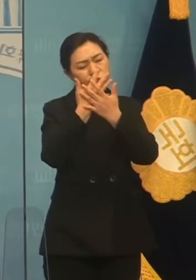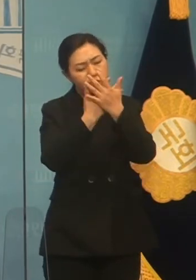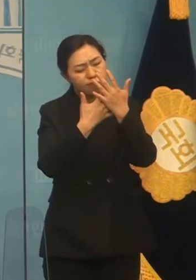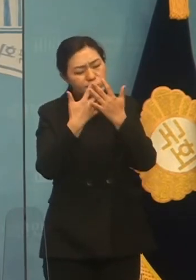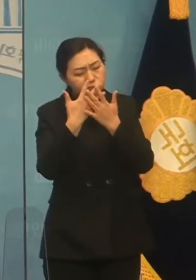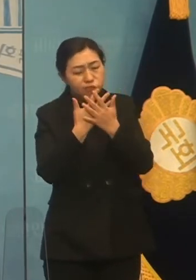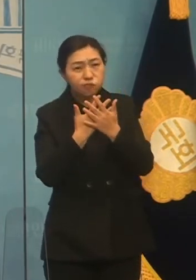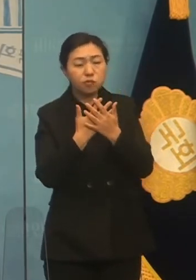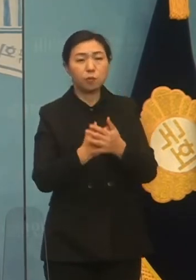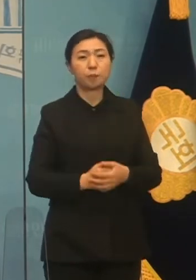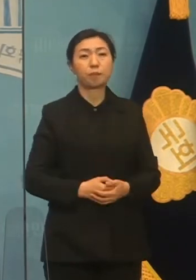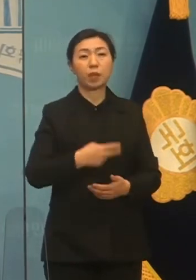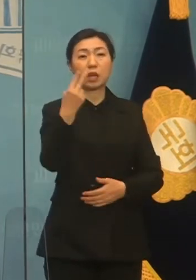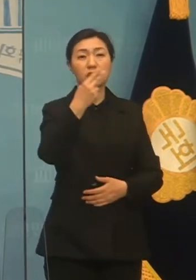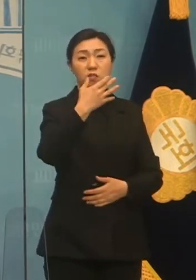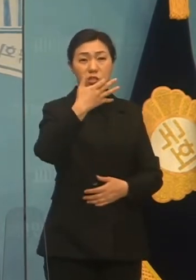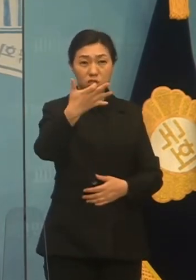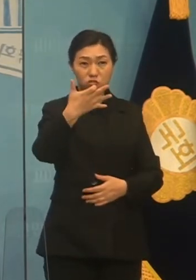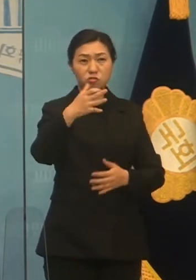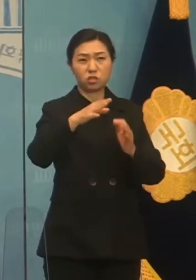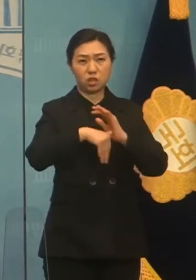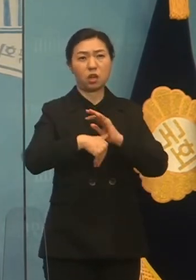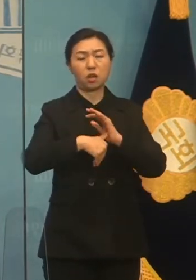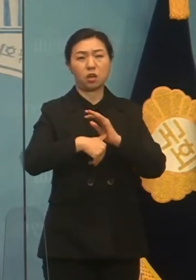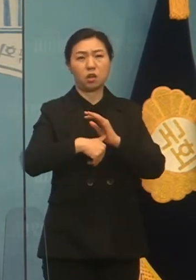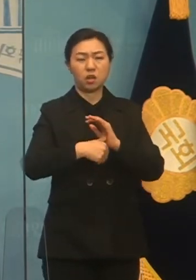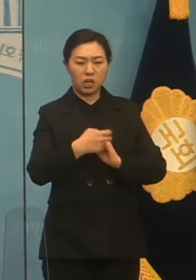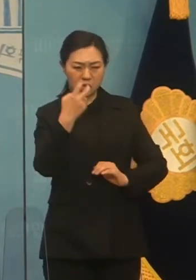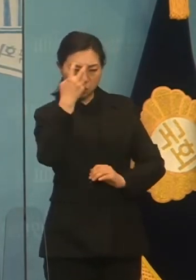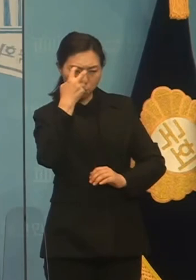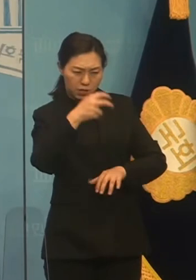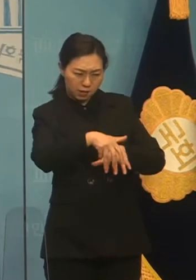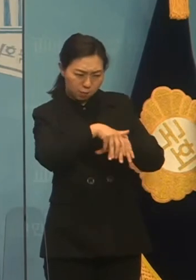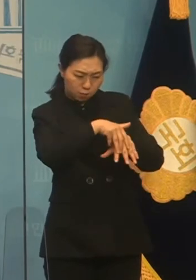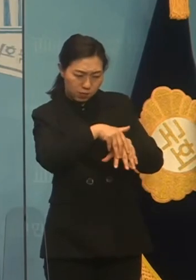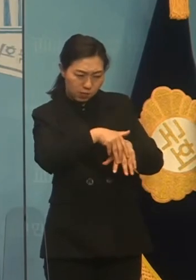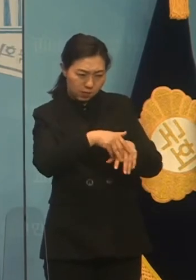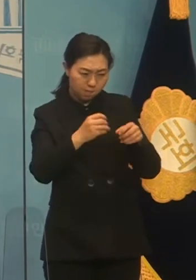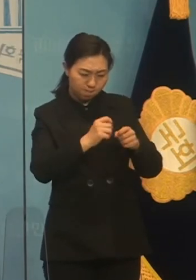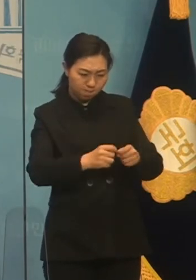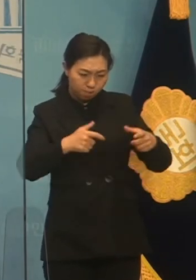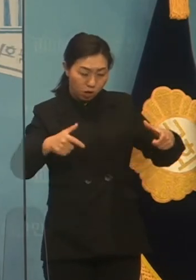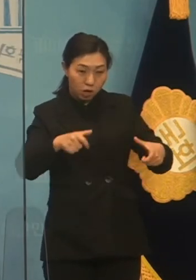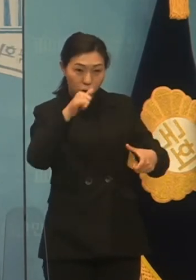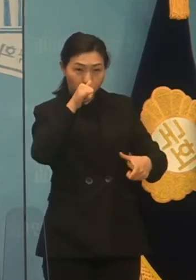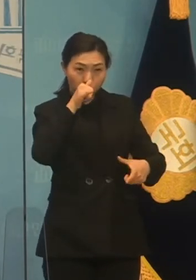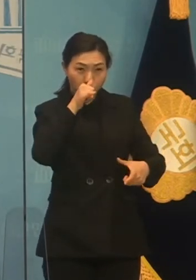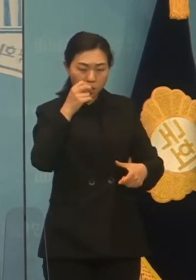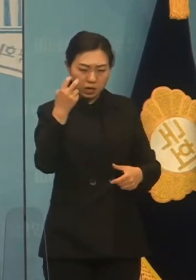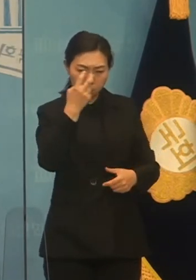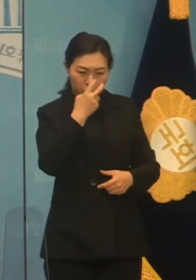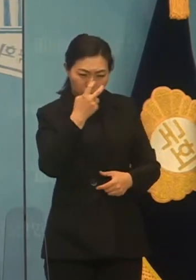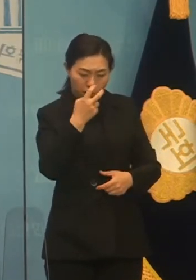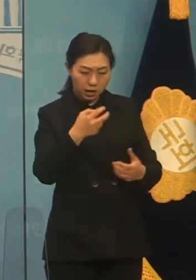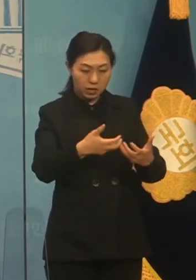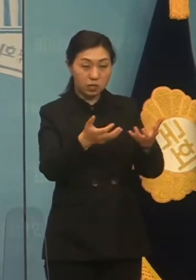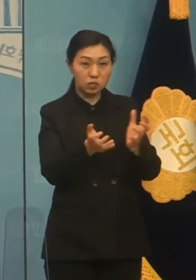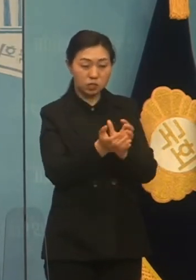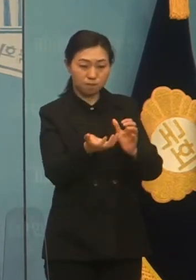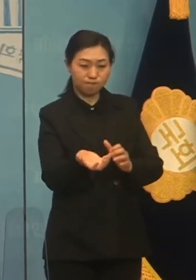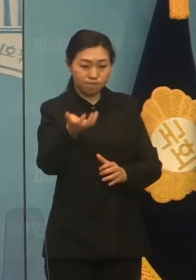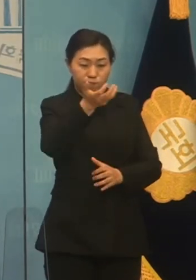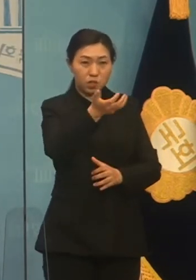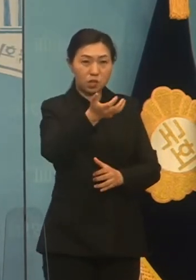있습니다. 2019년 수사 체제를 확대하고 수사 책임감을 격상하여